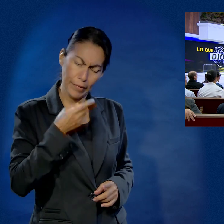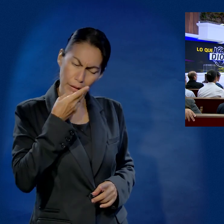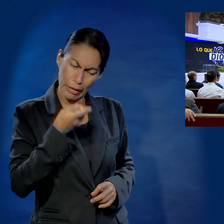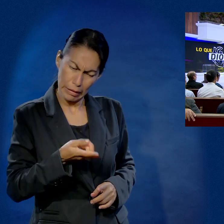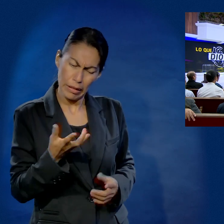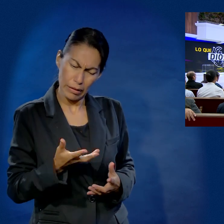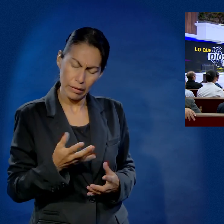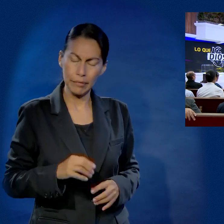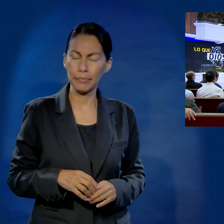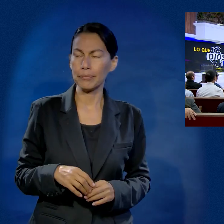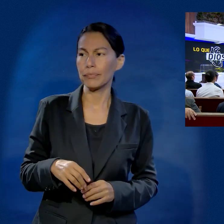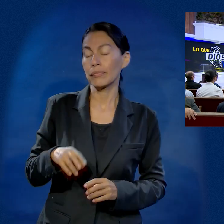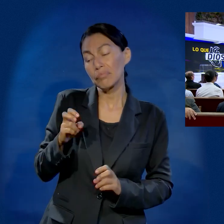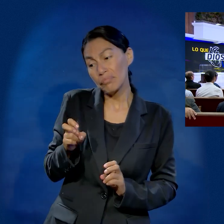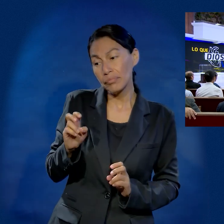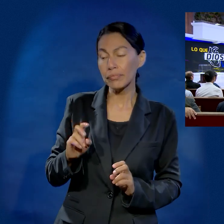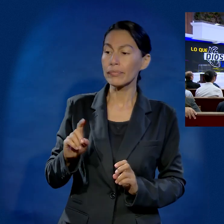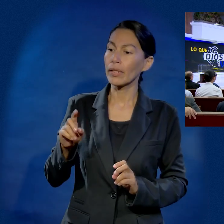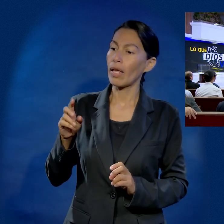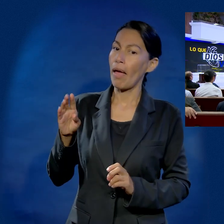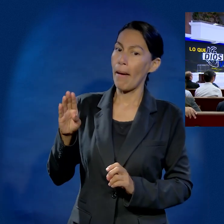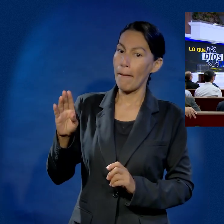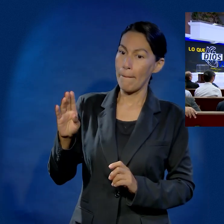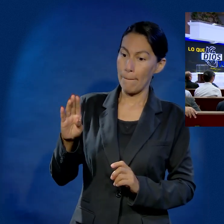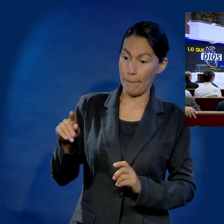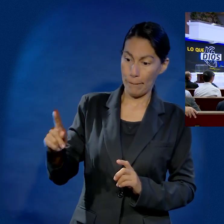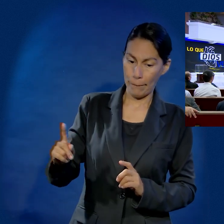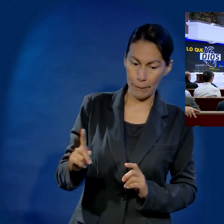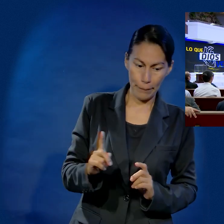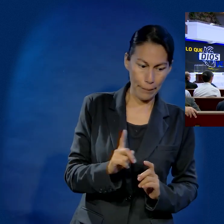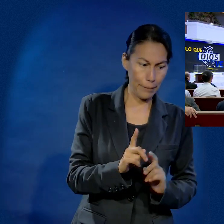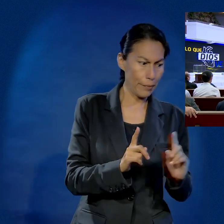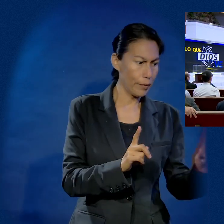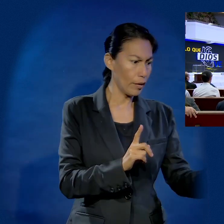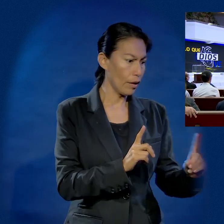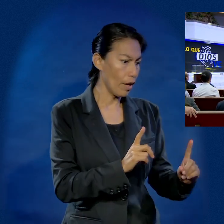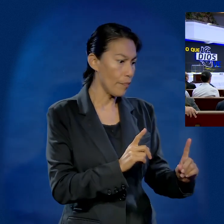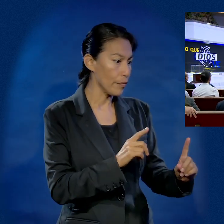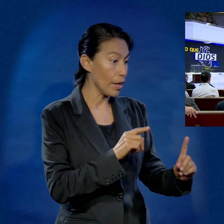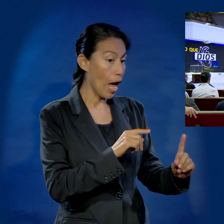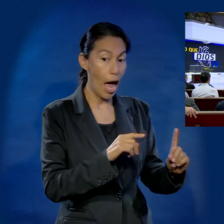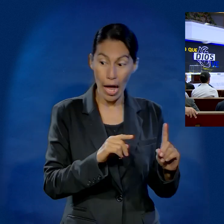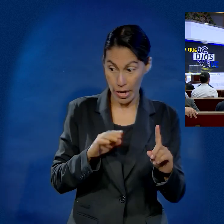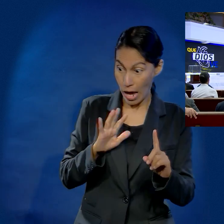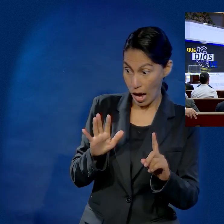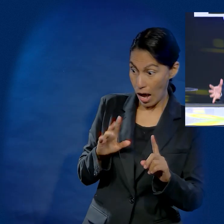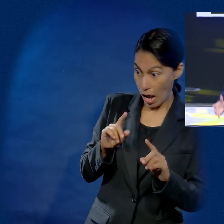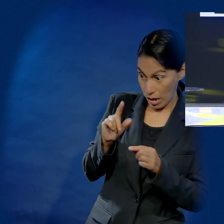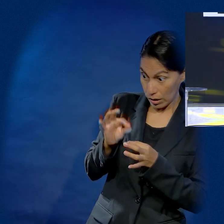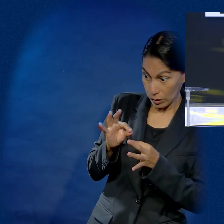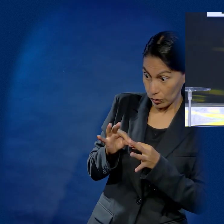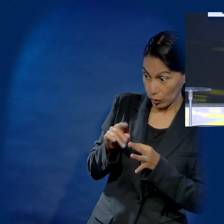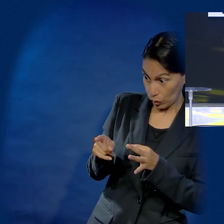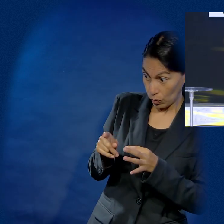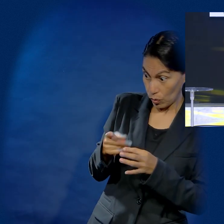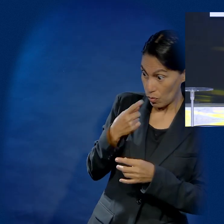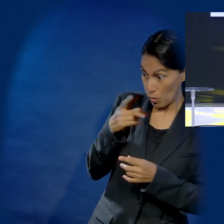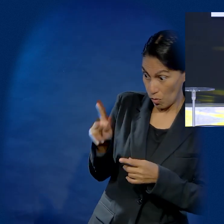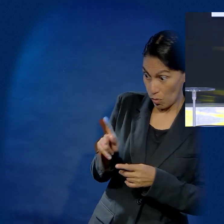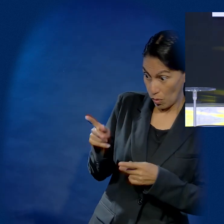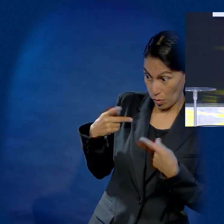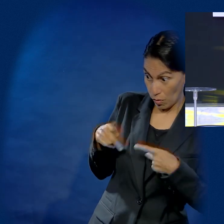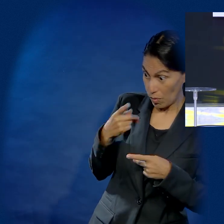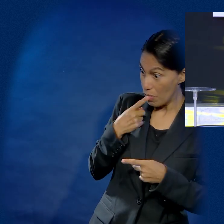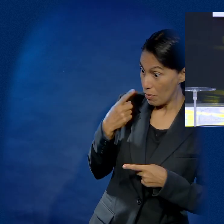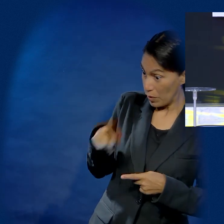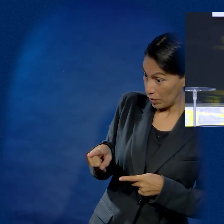para que lo maldigas? Más o menos. A ver, empiézale pues. Y viendo el pueblo, dice Balac,